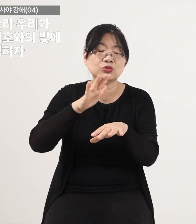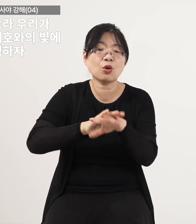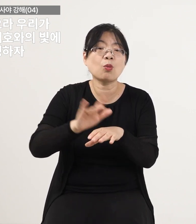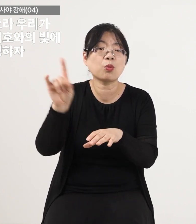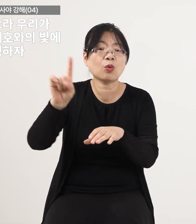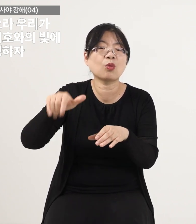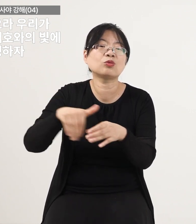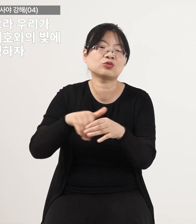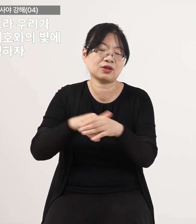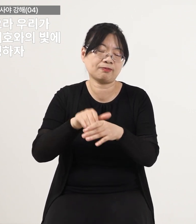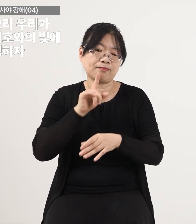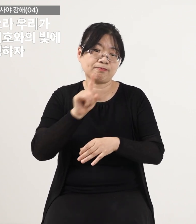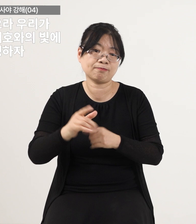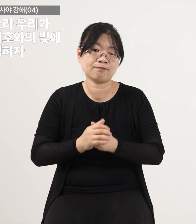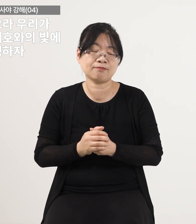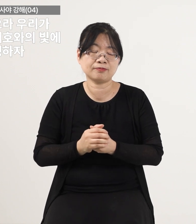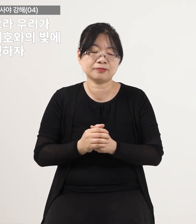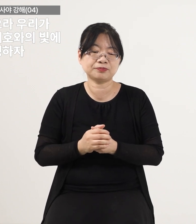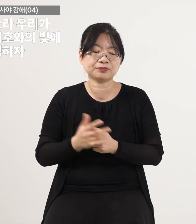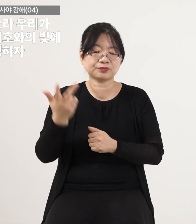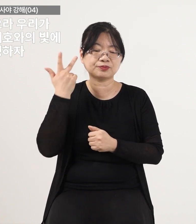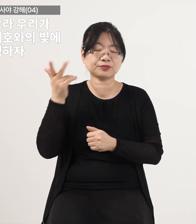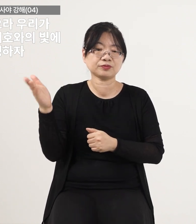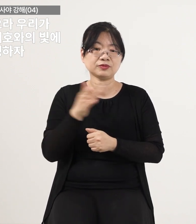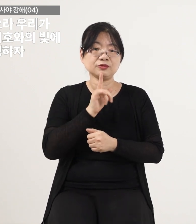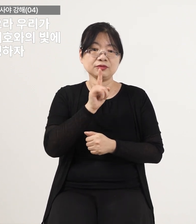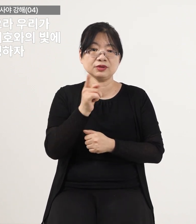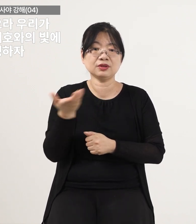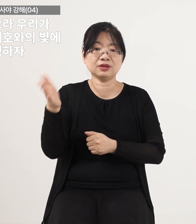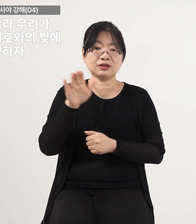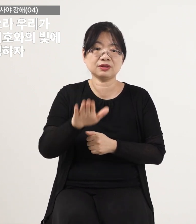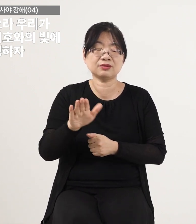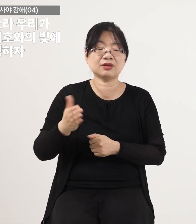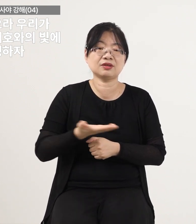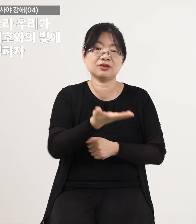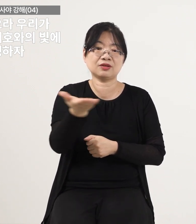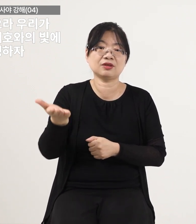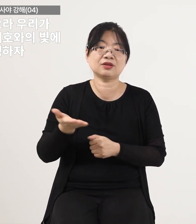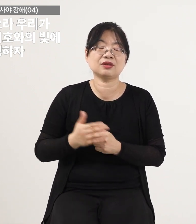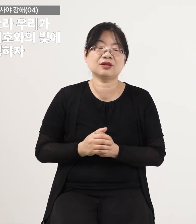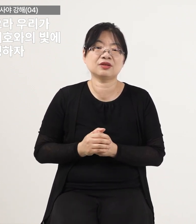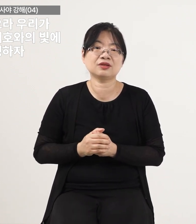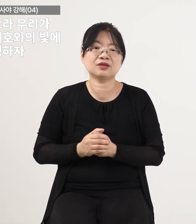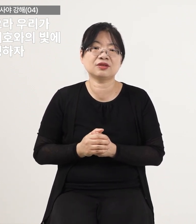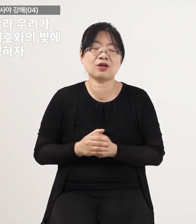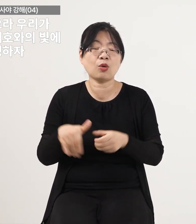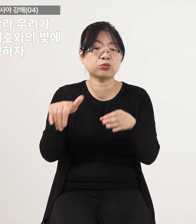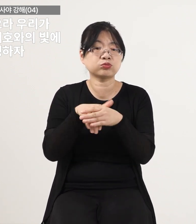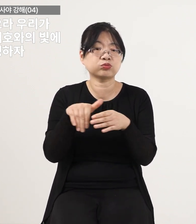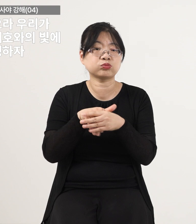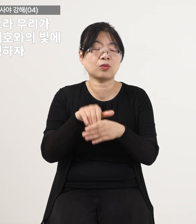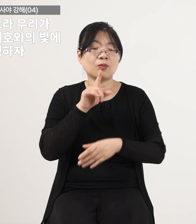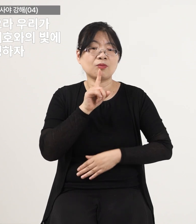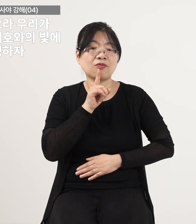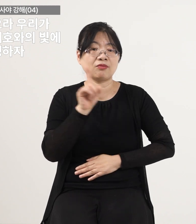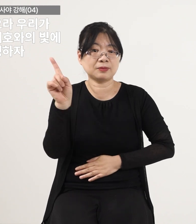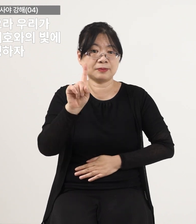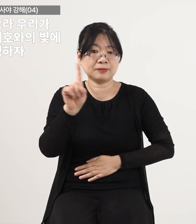얘기합니다. 지난주도 잠깐 언급을 드렸지만 여러분, 문화라는